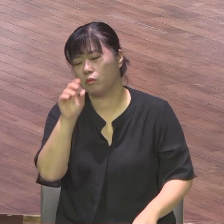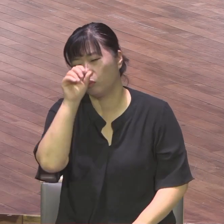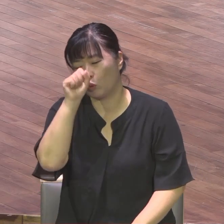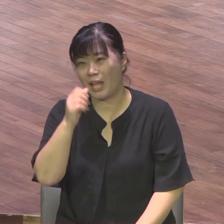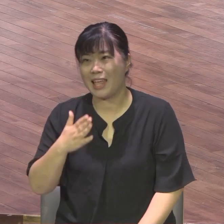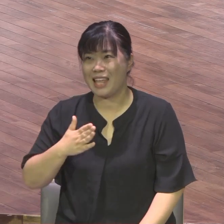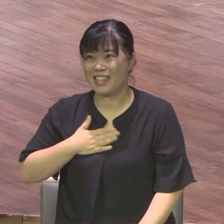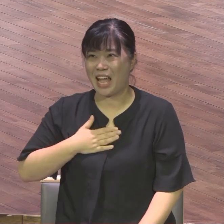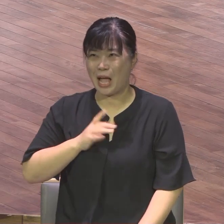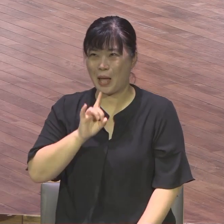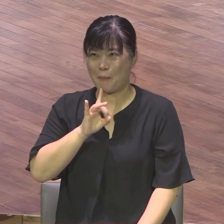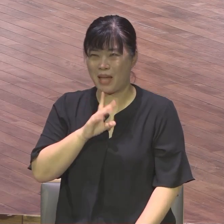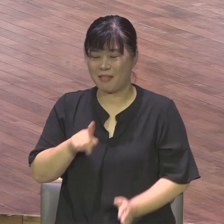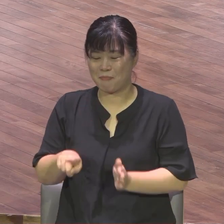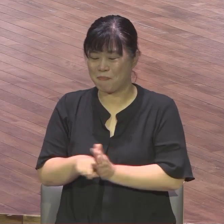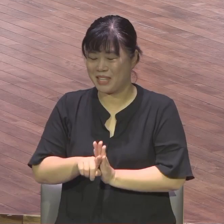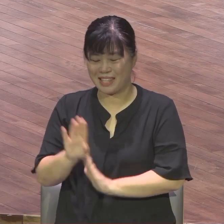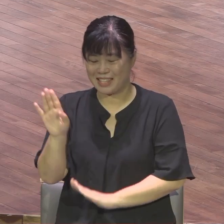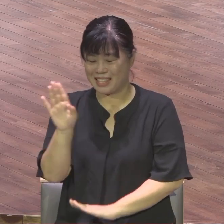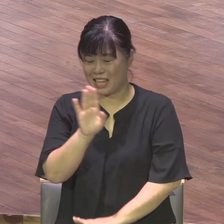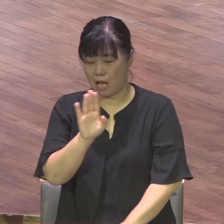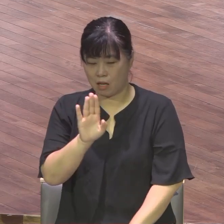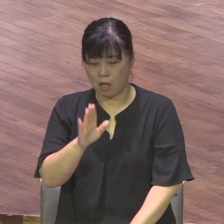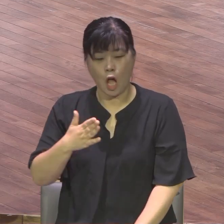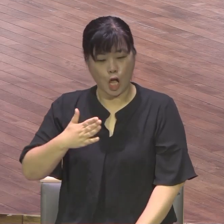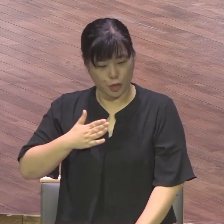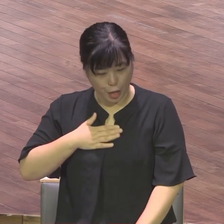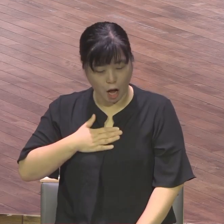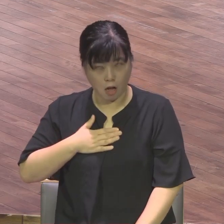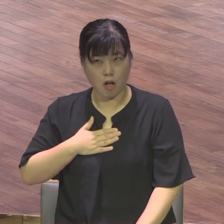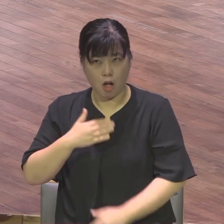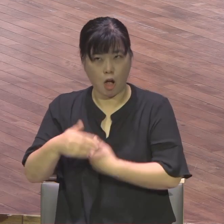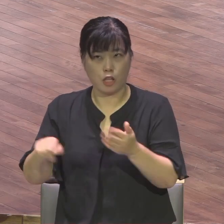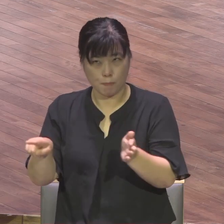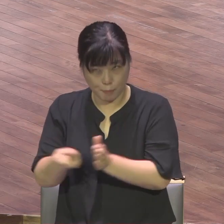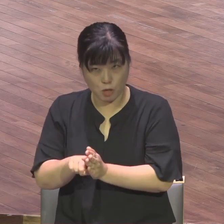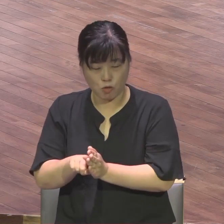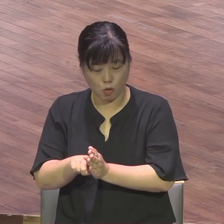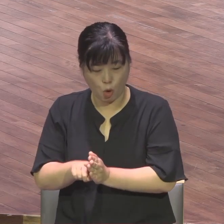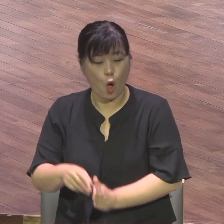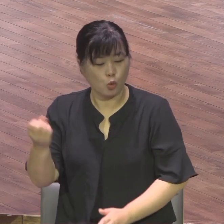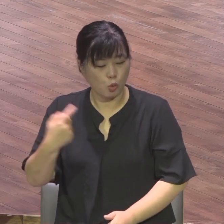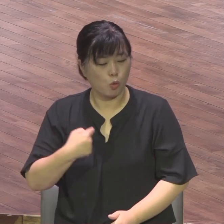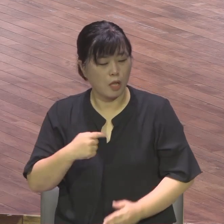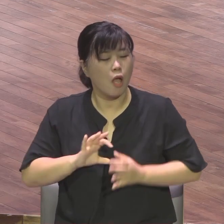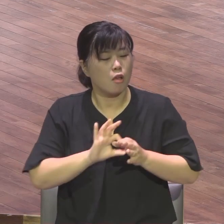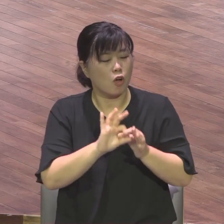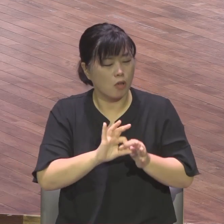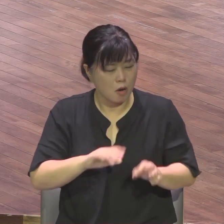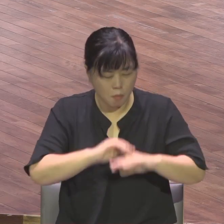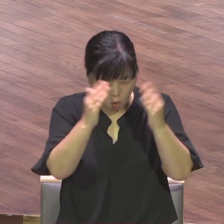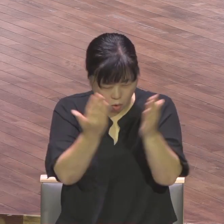하나님이 살아계시는데 우리 천국 가야 되는데 우리 가문이 다 구원 받아야 되는데